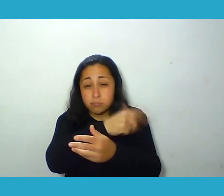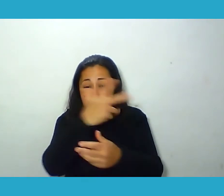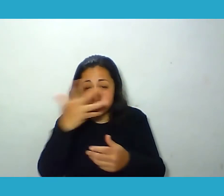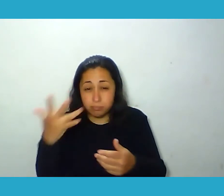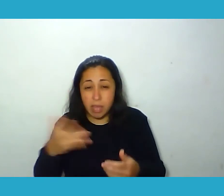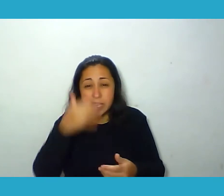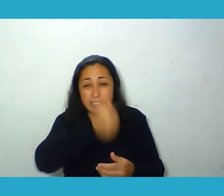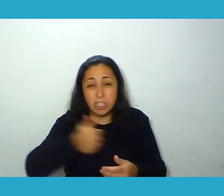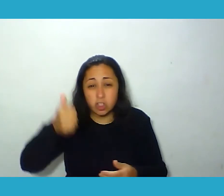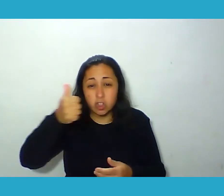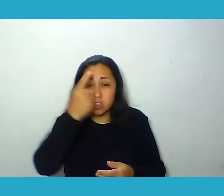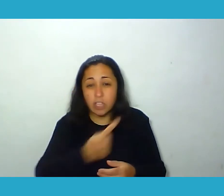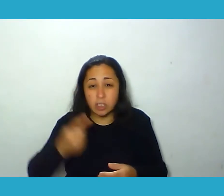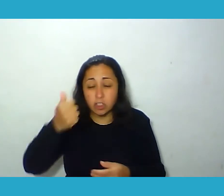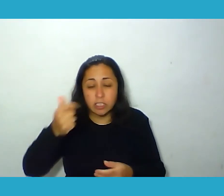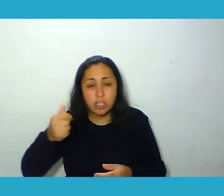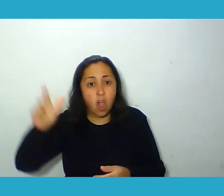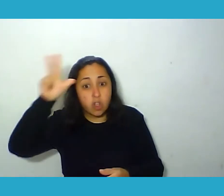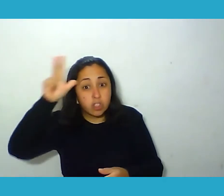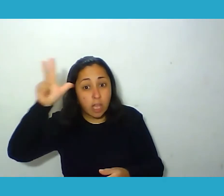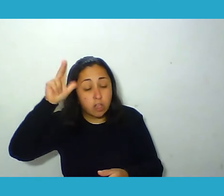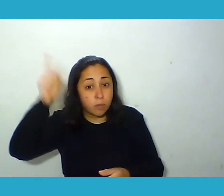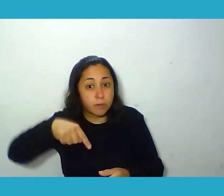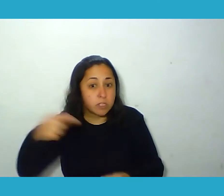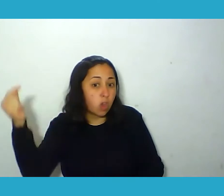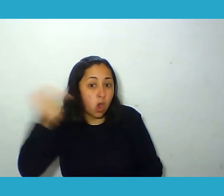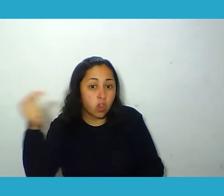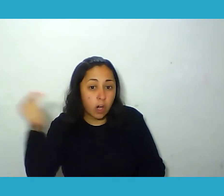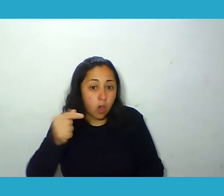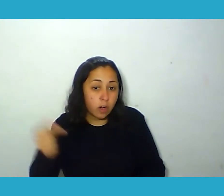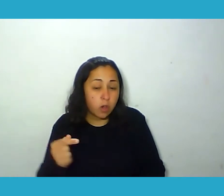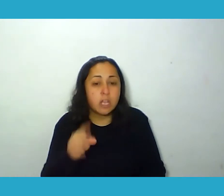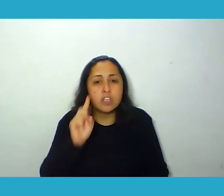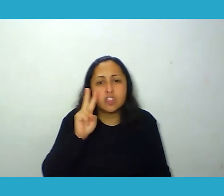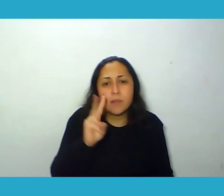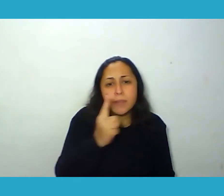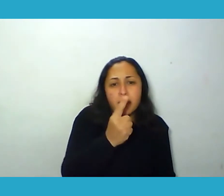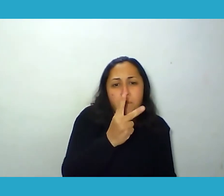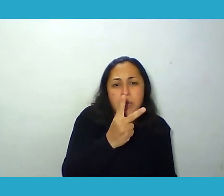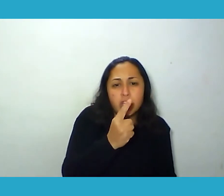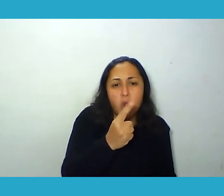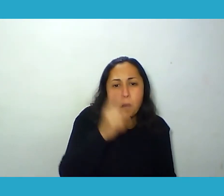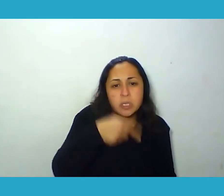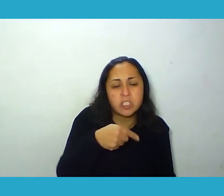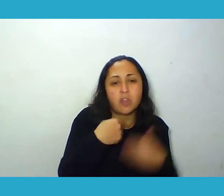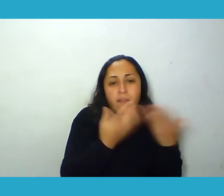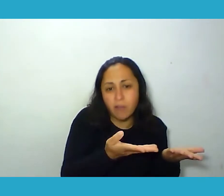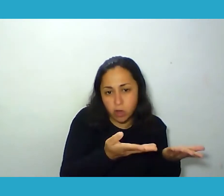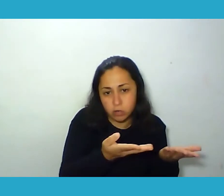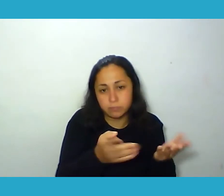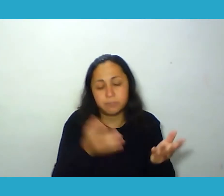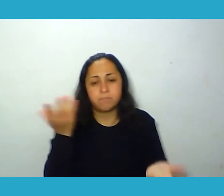166 personas, de las cuales un 78% se expresa en contra y un 21% a favor, muchos de ellos empleados y